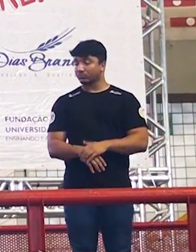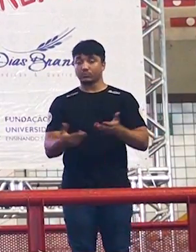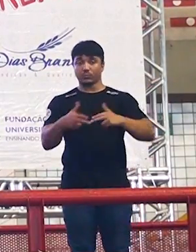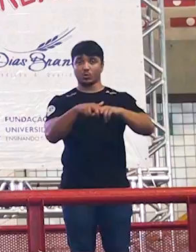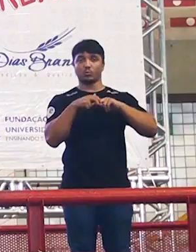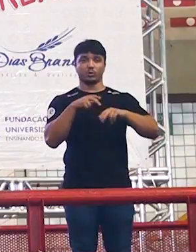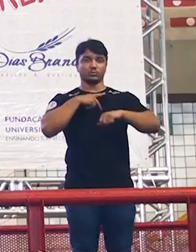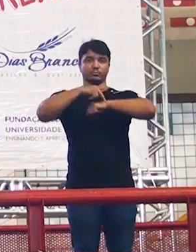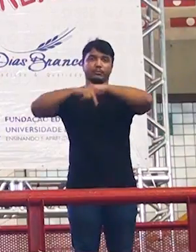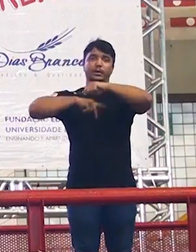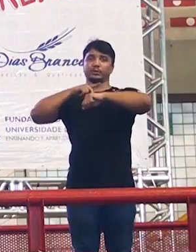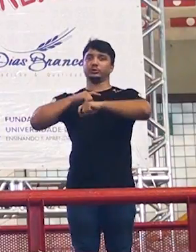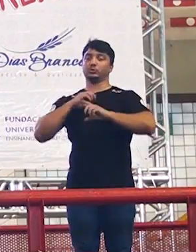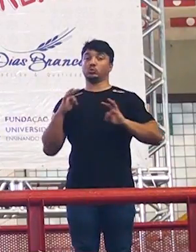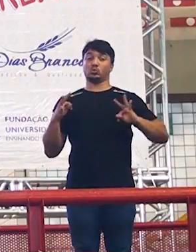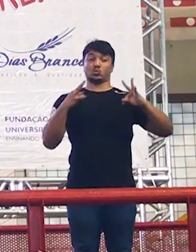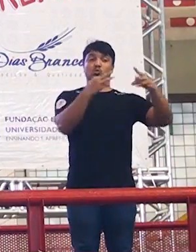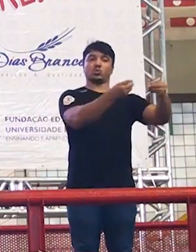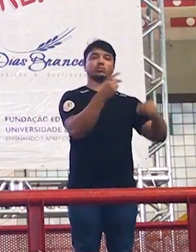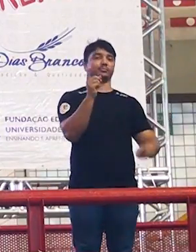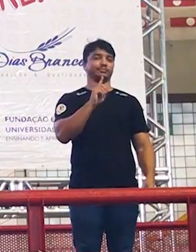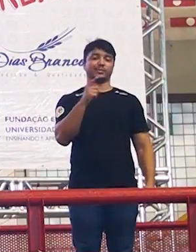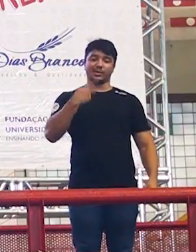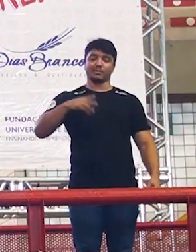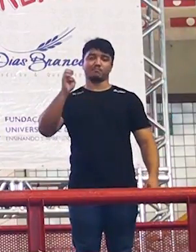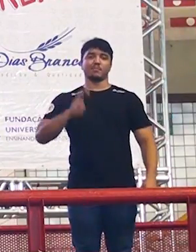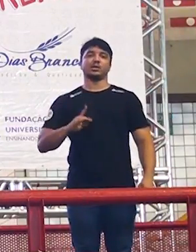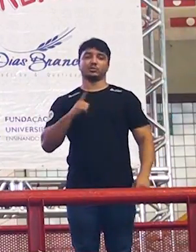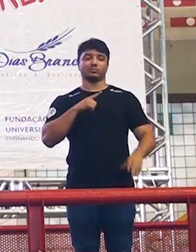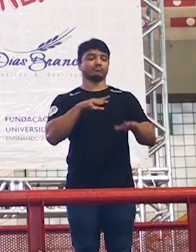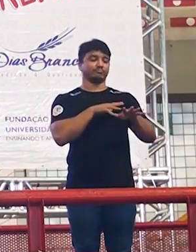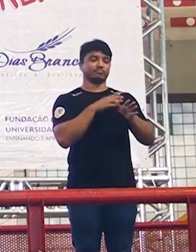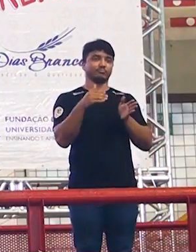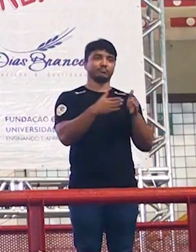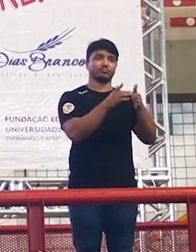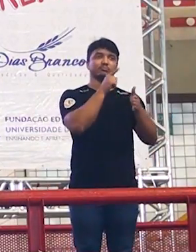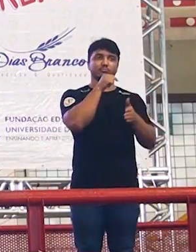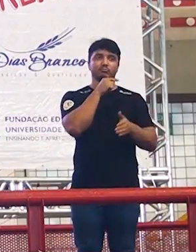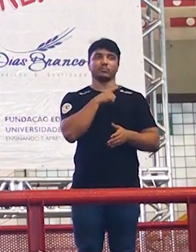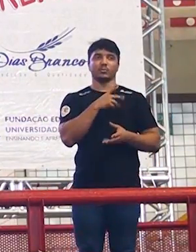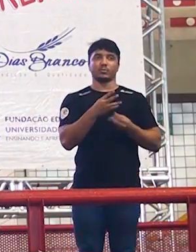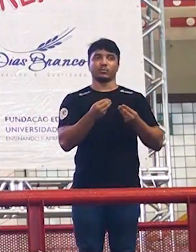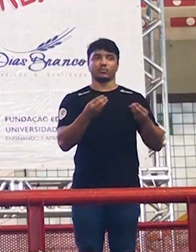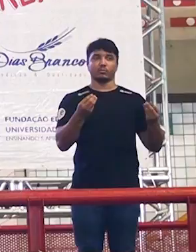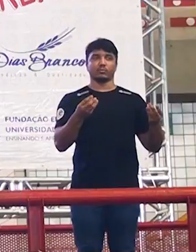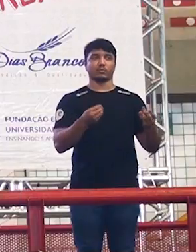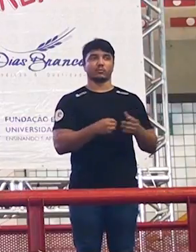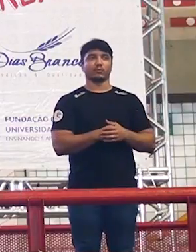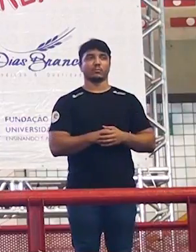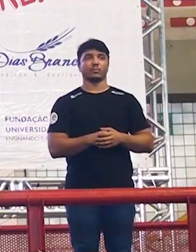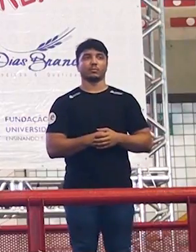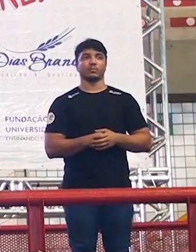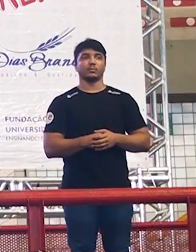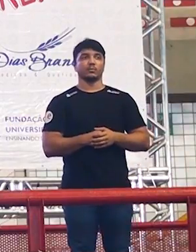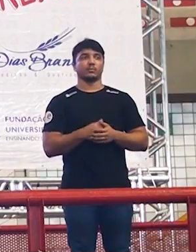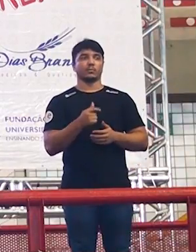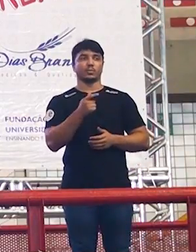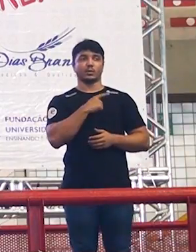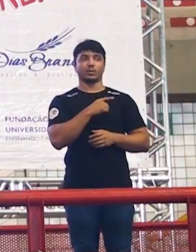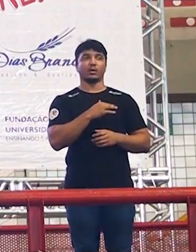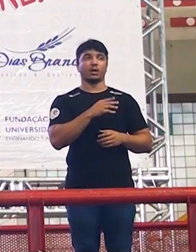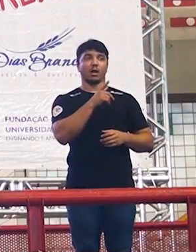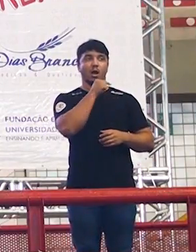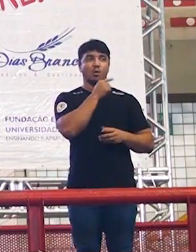Portanto, não é todo o país que tem a sorte que o Brasil tem de ter muitos rios caudalosos, rios imensos, com um volume d'água